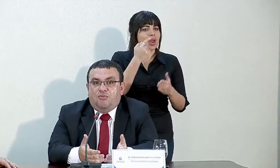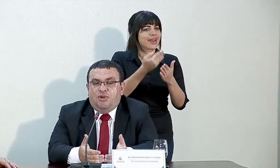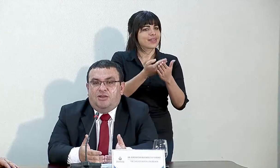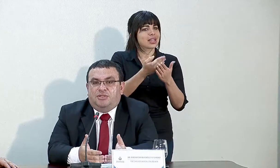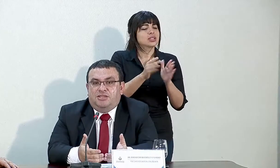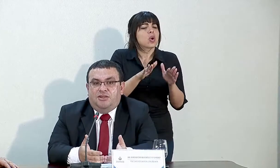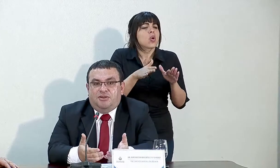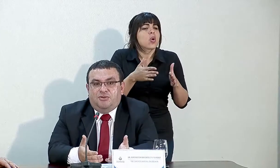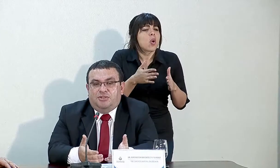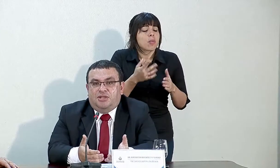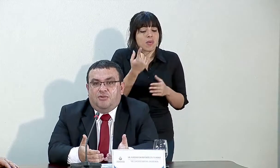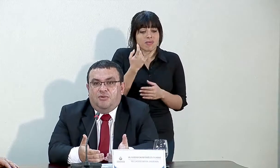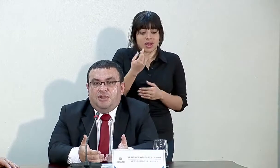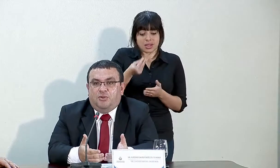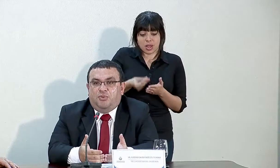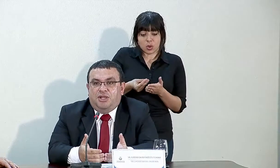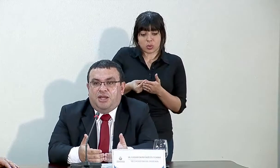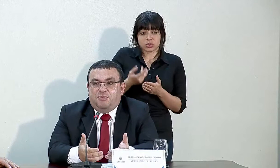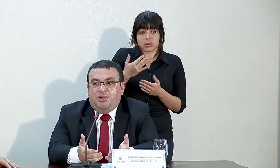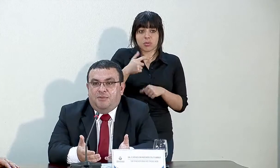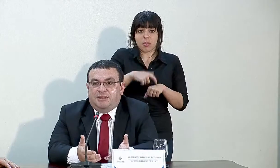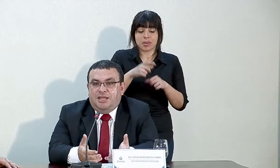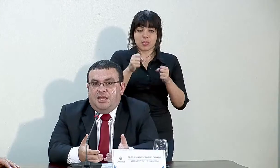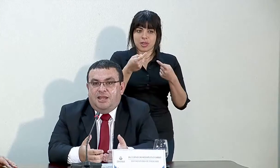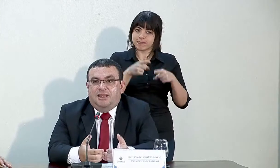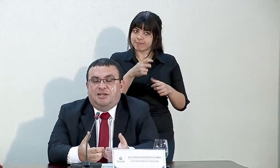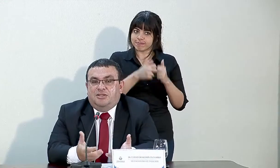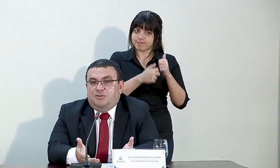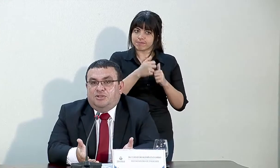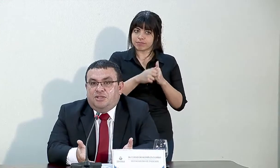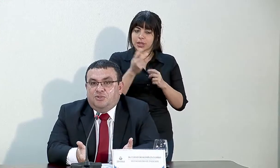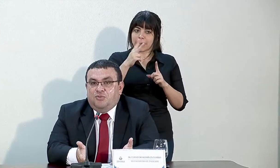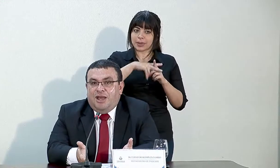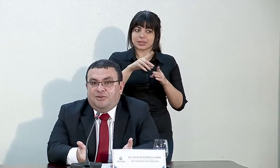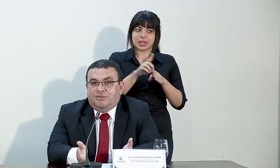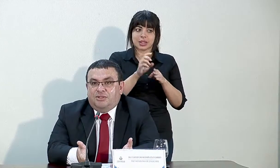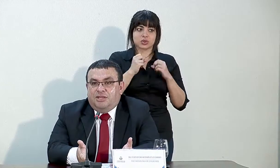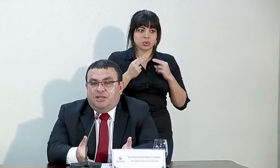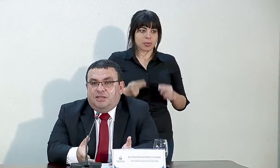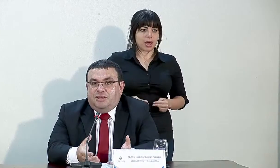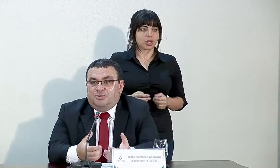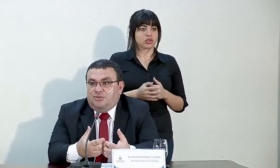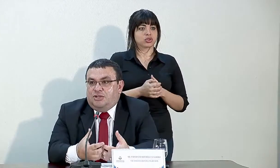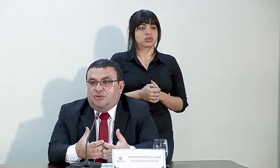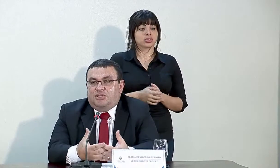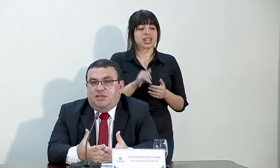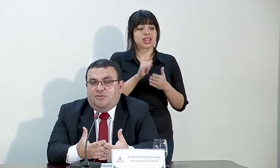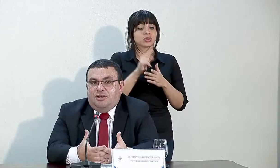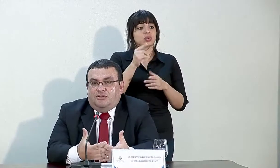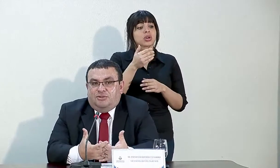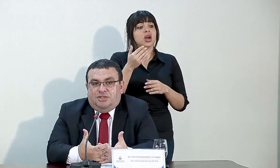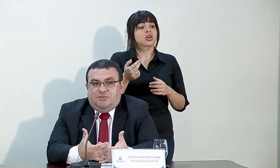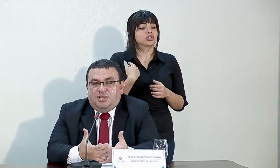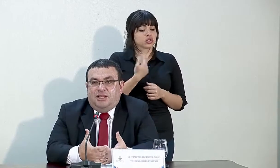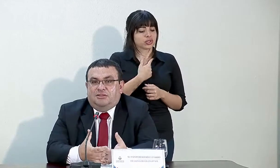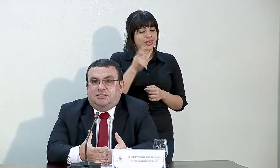evidencia de cómo la ausencia de recursos en algún momento puede crear problemas en el ejercicio de los derechos humanos. Y eso es una cosa en la cual nosotros tenemos que garantizar